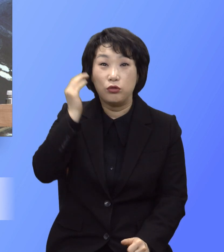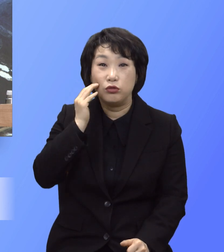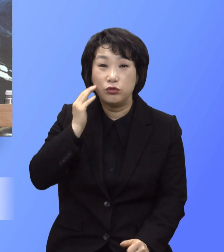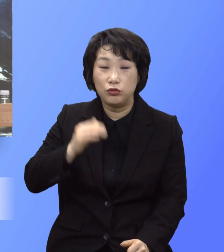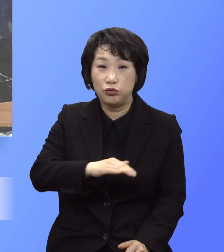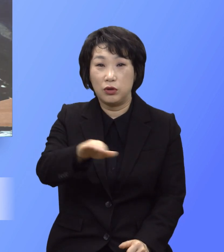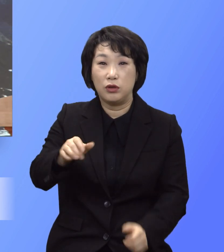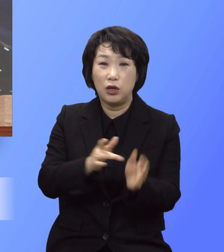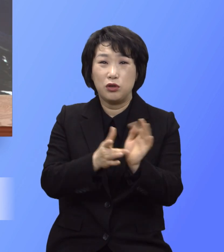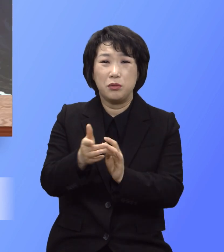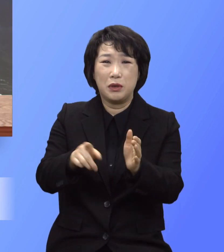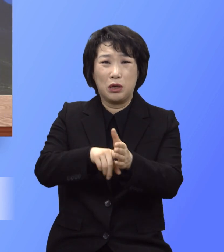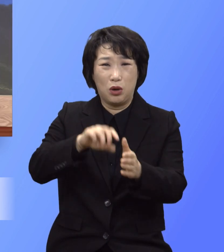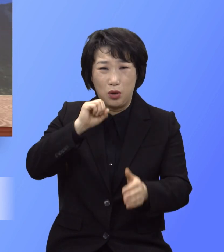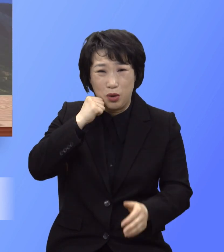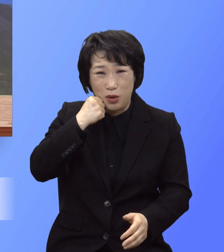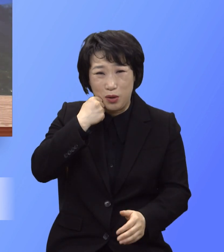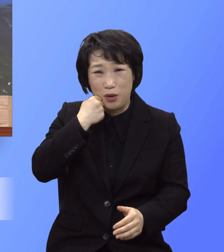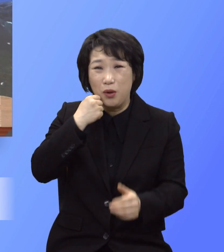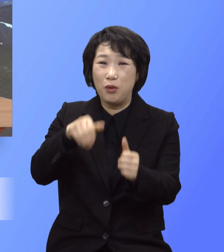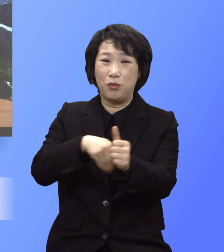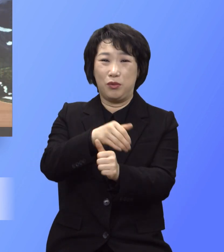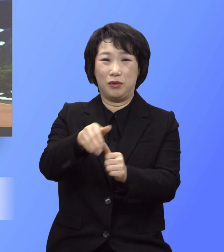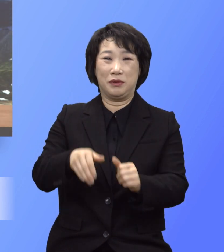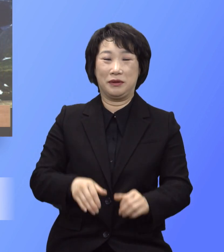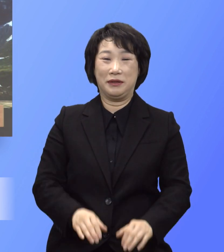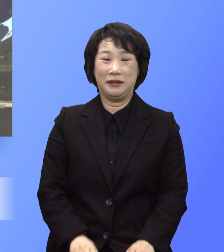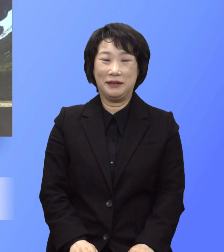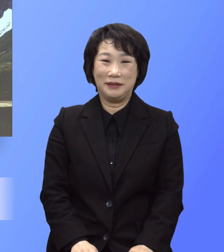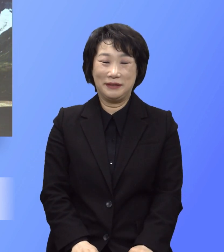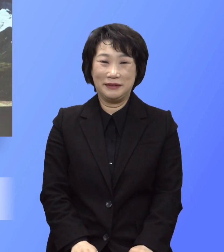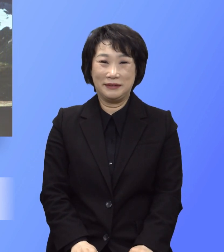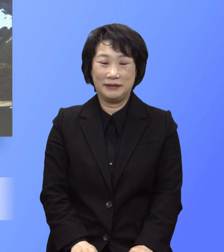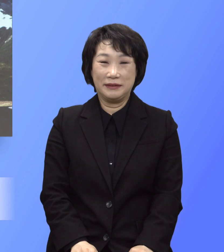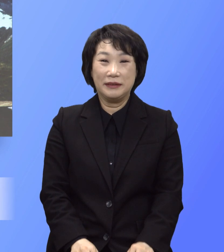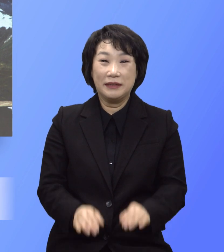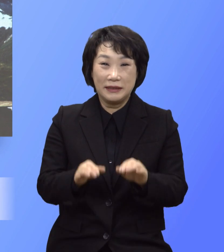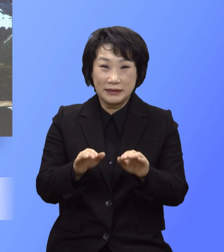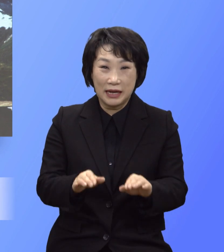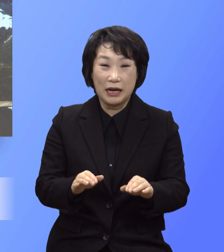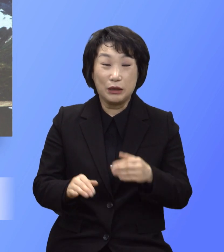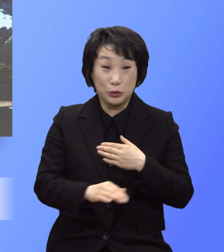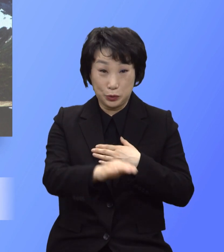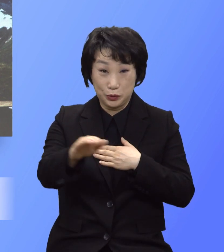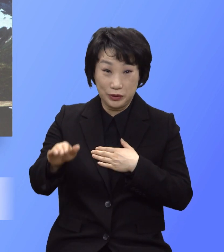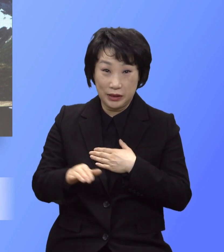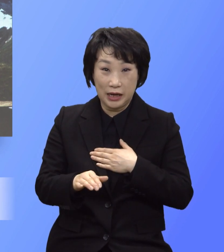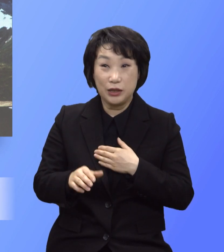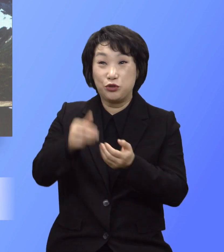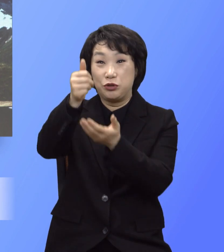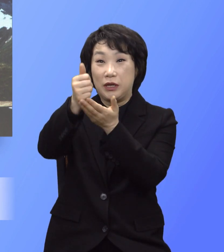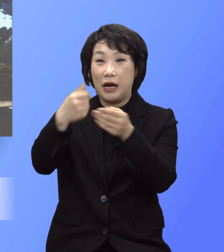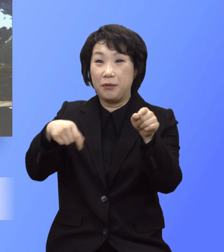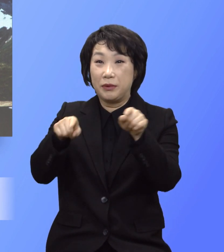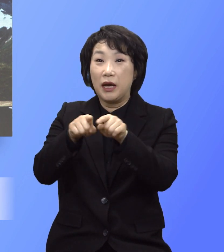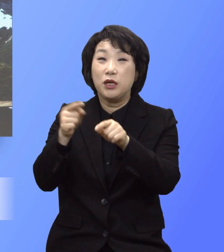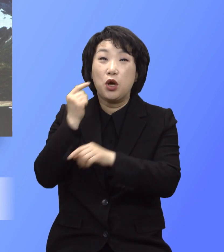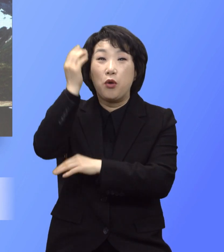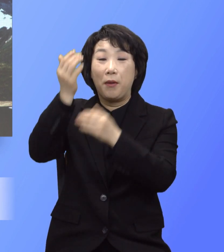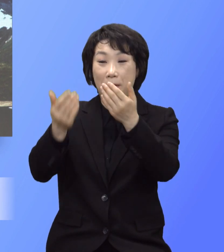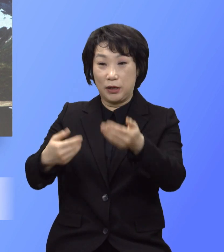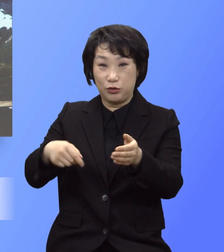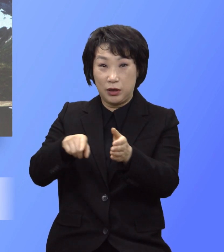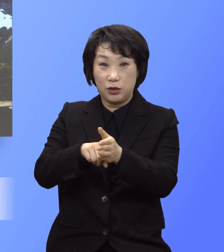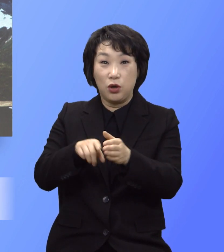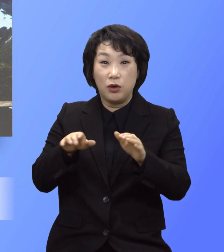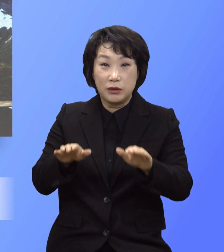믿기 힘든 나라가 됐습니다. 그래서 우리가 그와 함께 영광을 받기